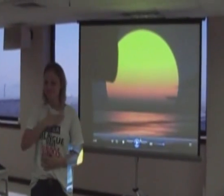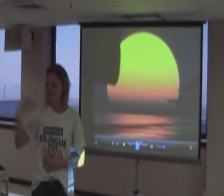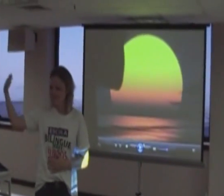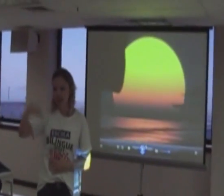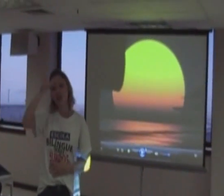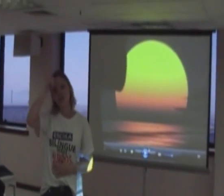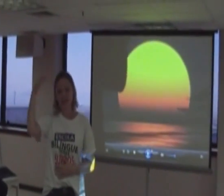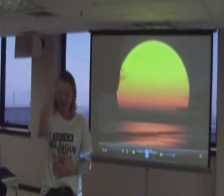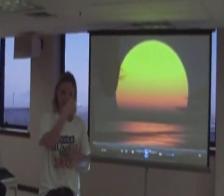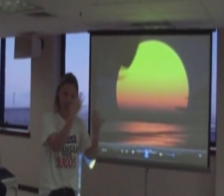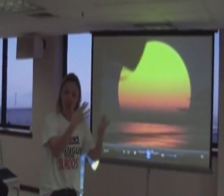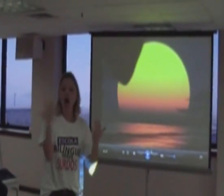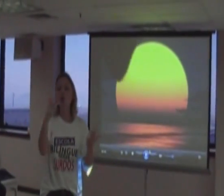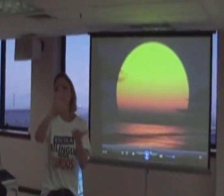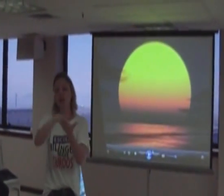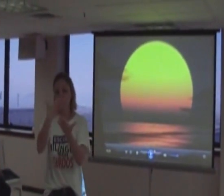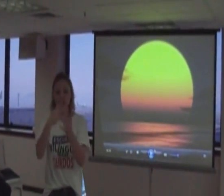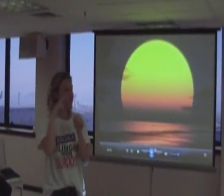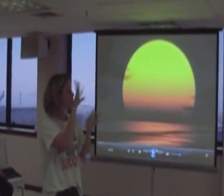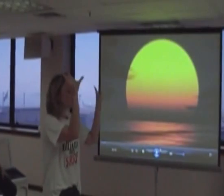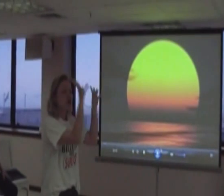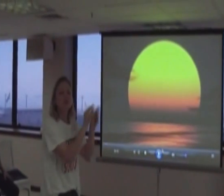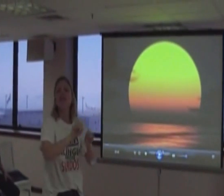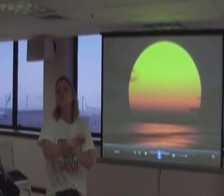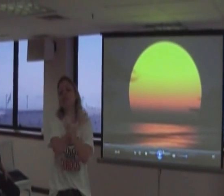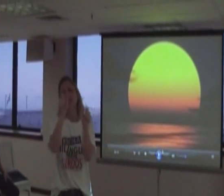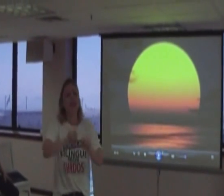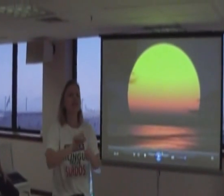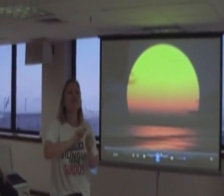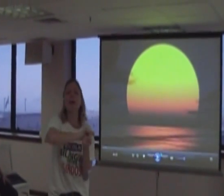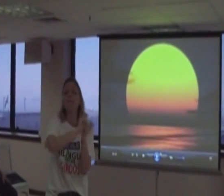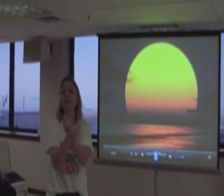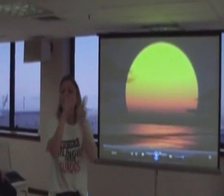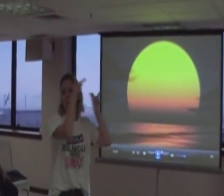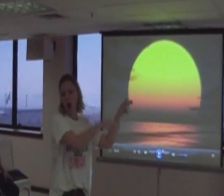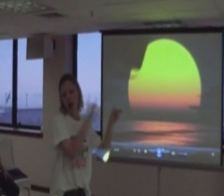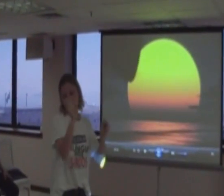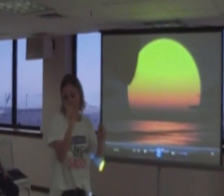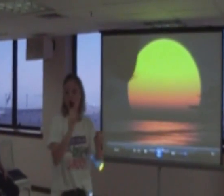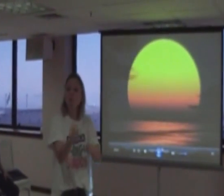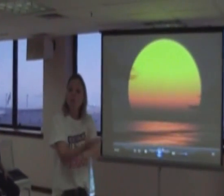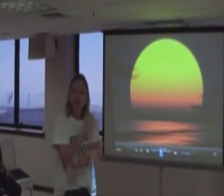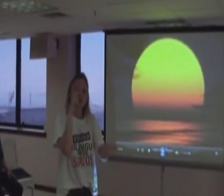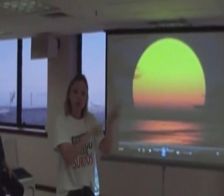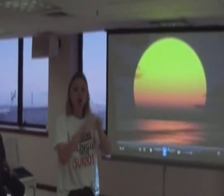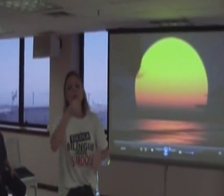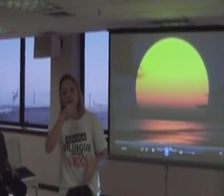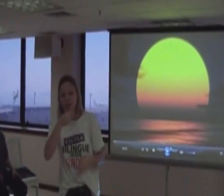Helena Leopoldo, que nos auxiliou em todos esses sentidos, até mesmo de poder auxiliar nessas adaptações. Inclusive,